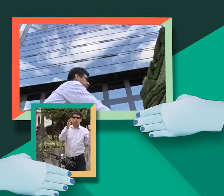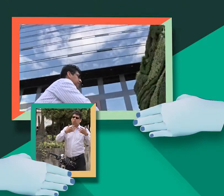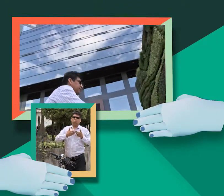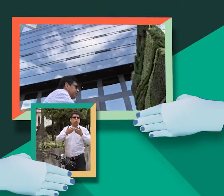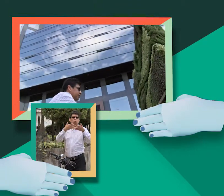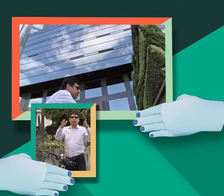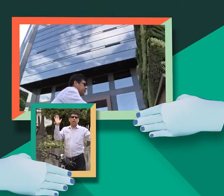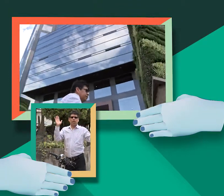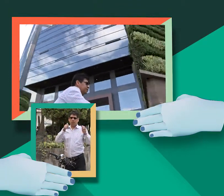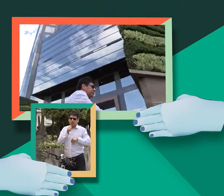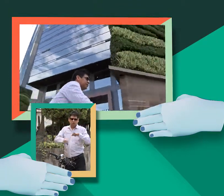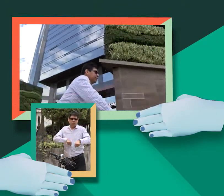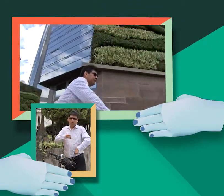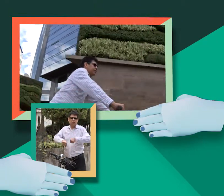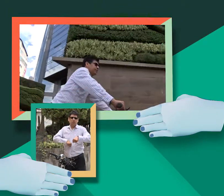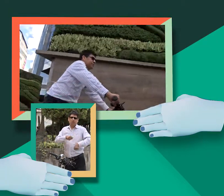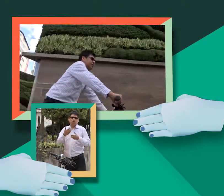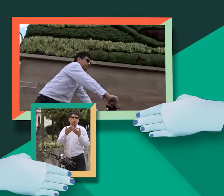multifacético